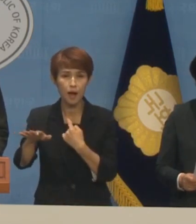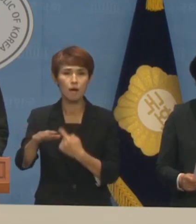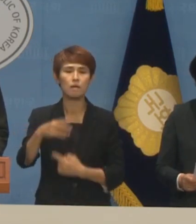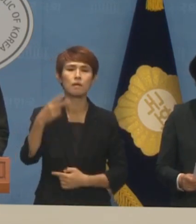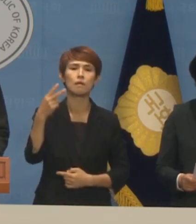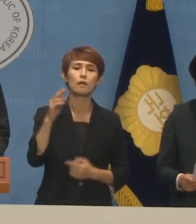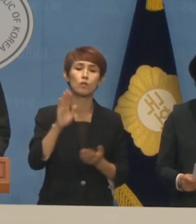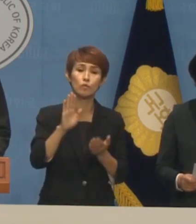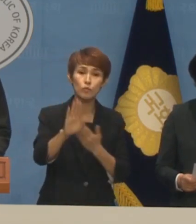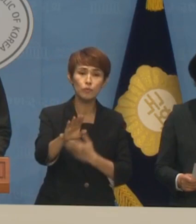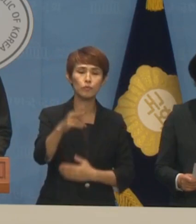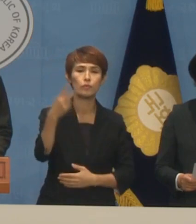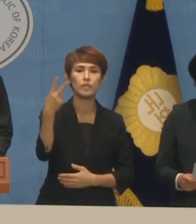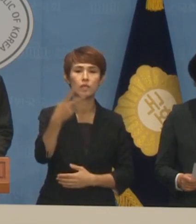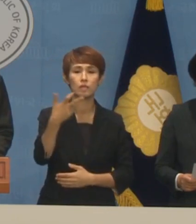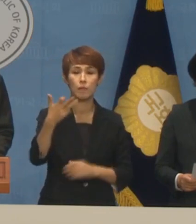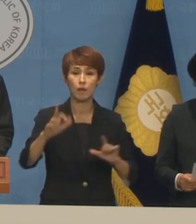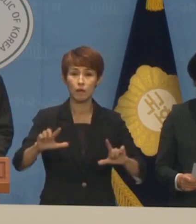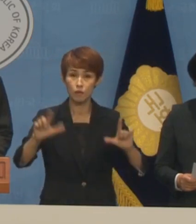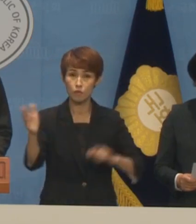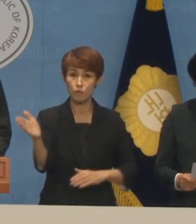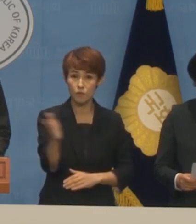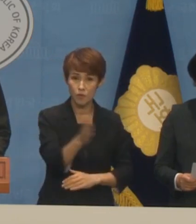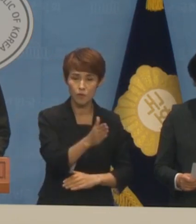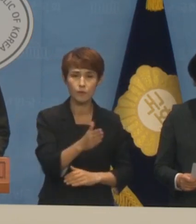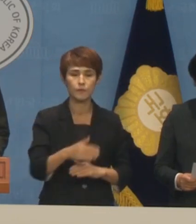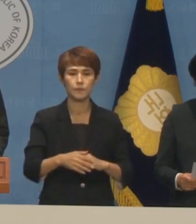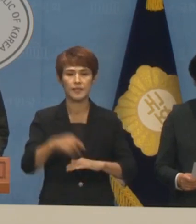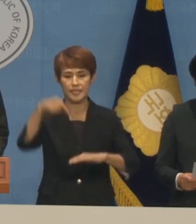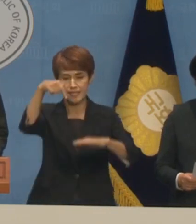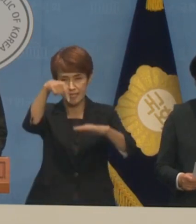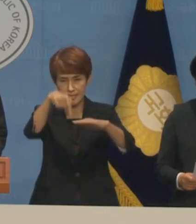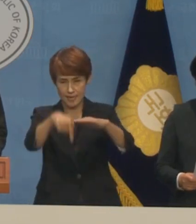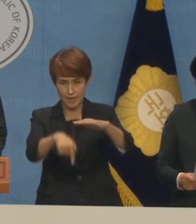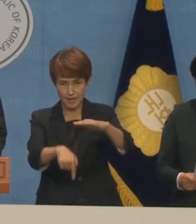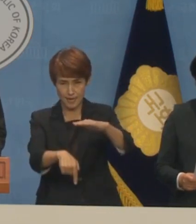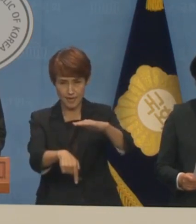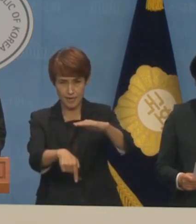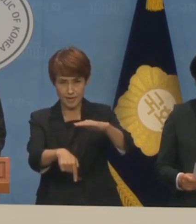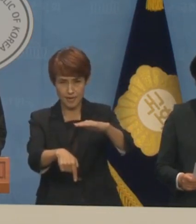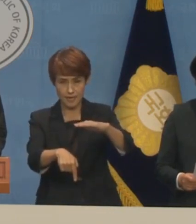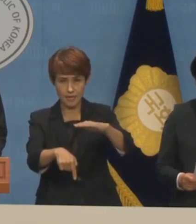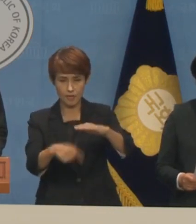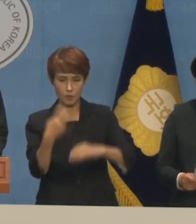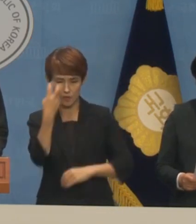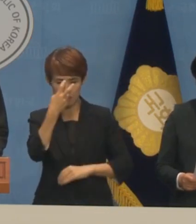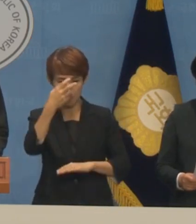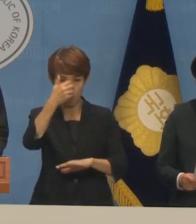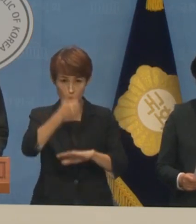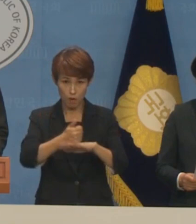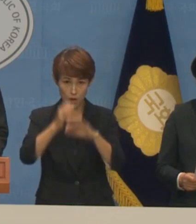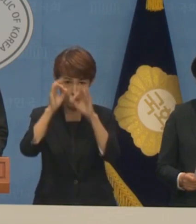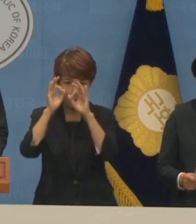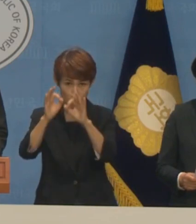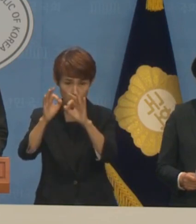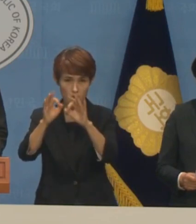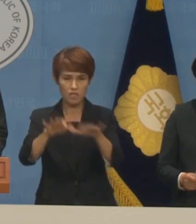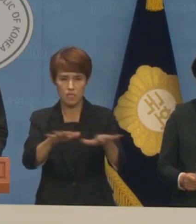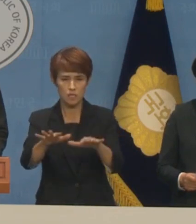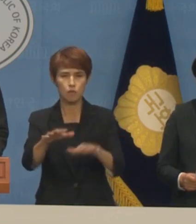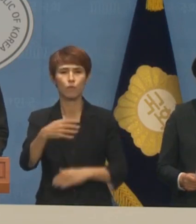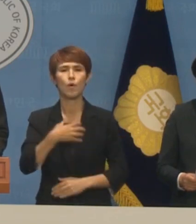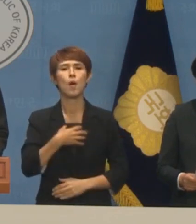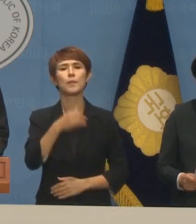2018년부터 진행된 기상청 및 해수부의 지하 단층 및 해저 단층 조사 결과에서도 이 같은 사실이